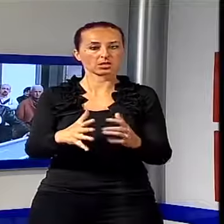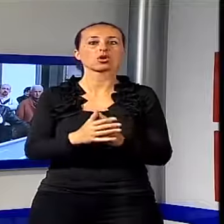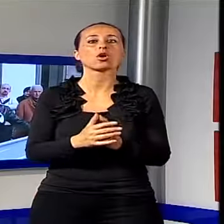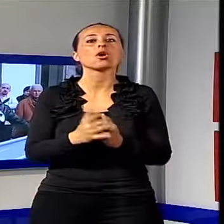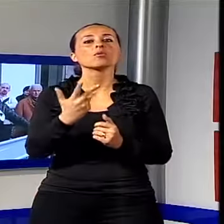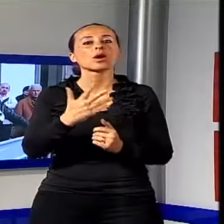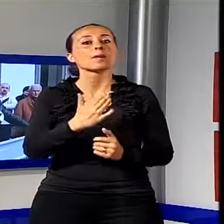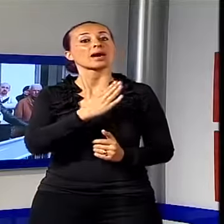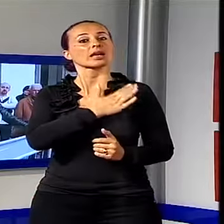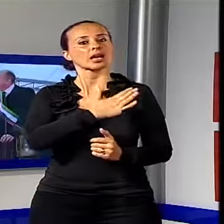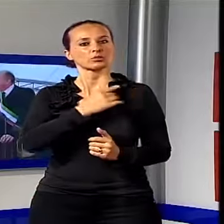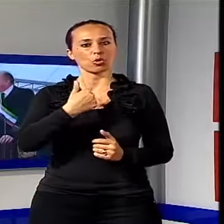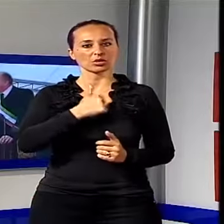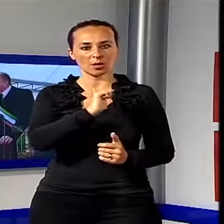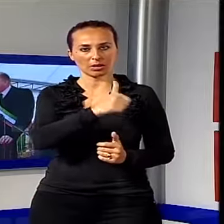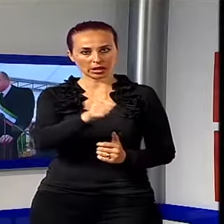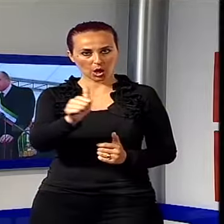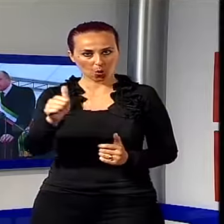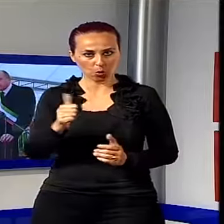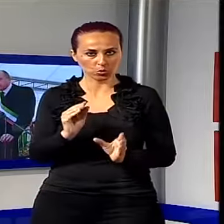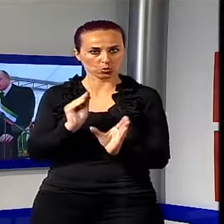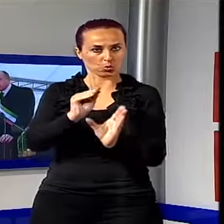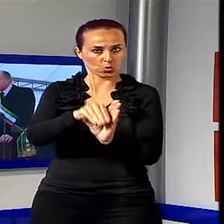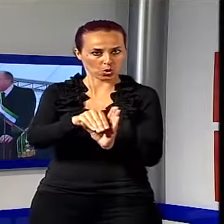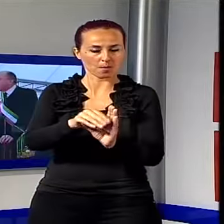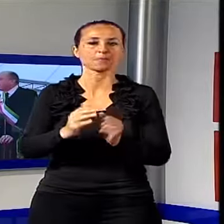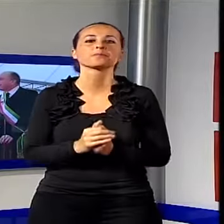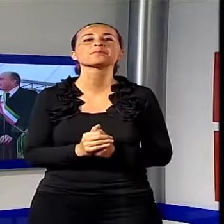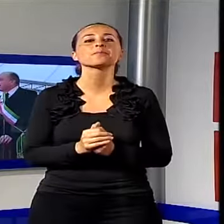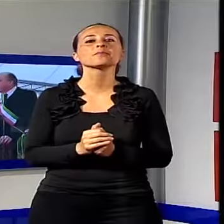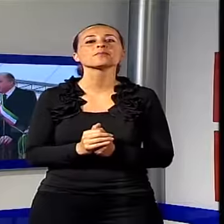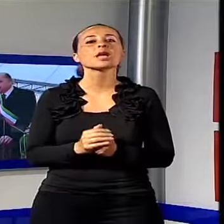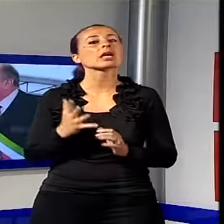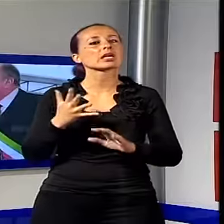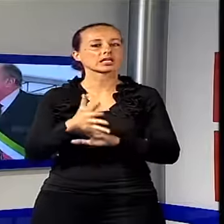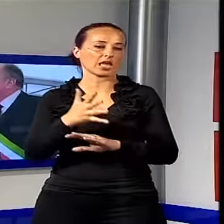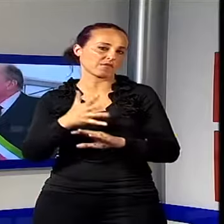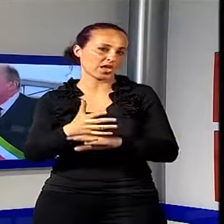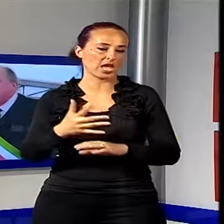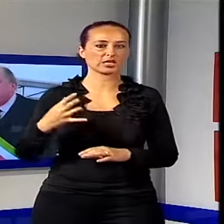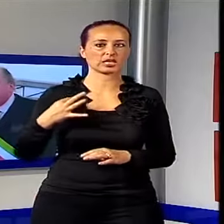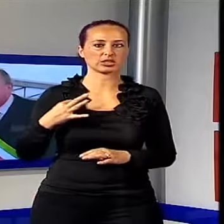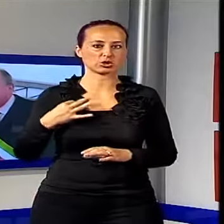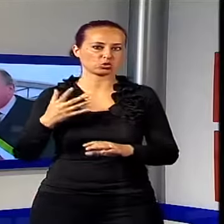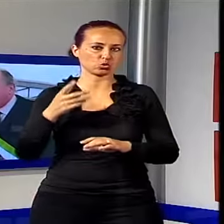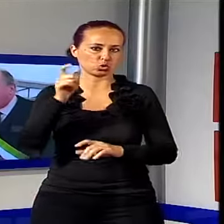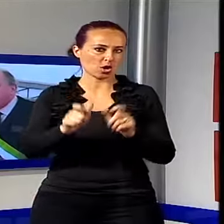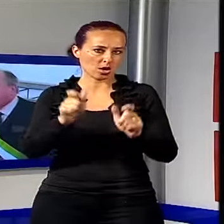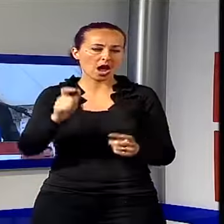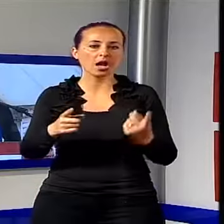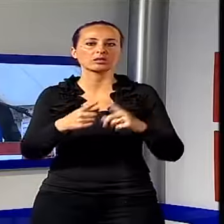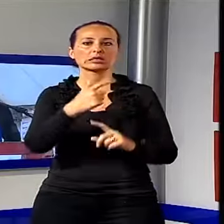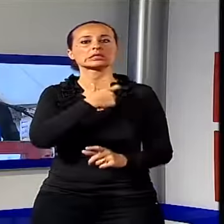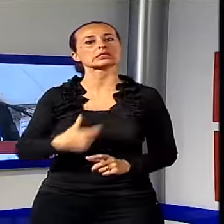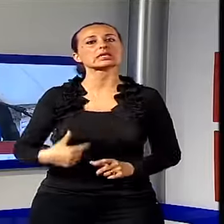responsabilità. Dunque gli interventi istituzionali del sindaco Tambellini e del presidente della provincia